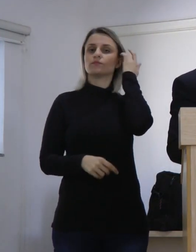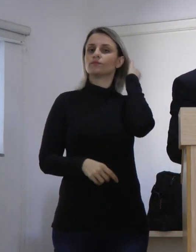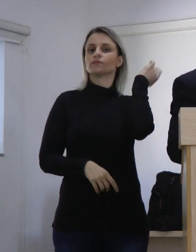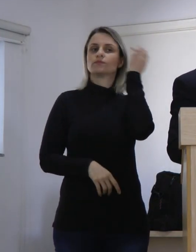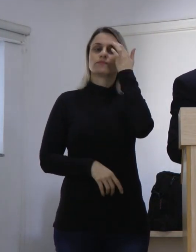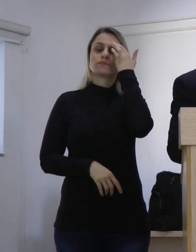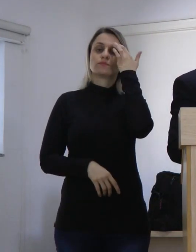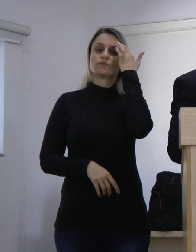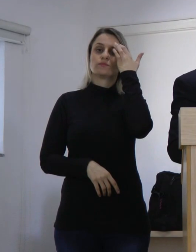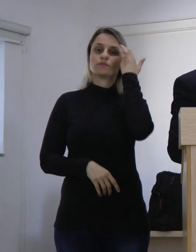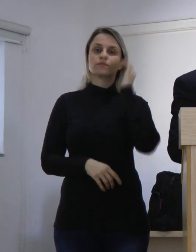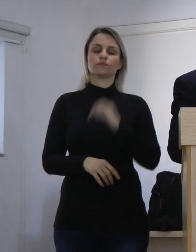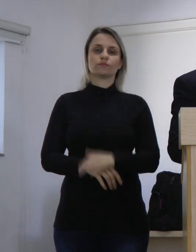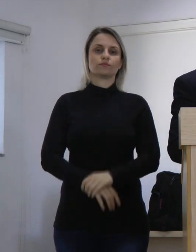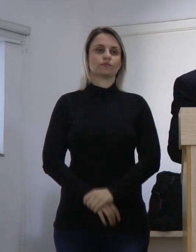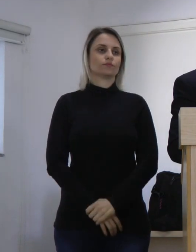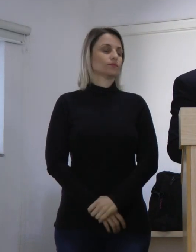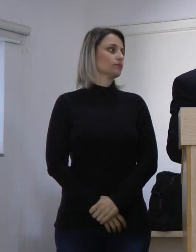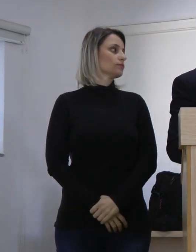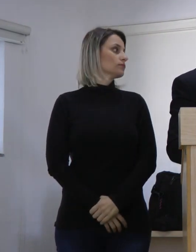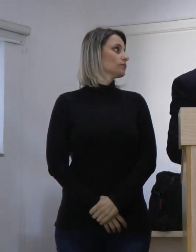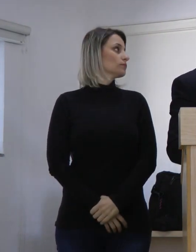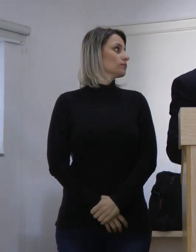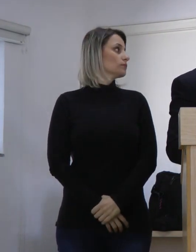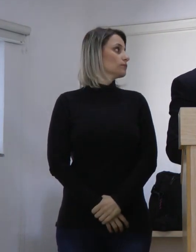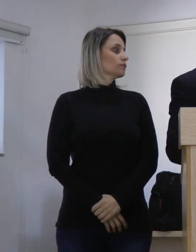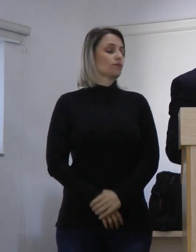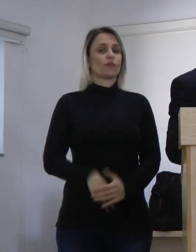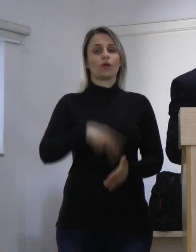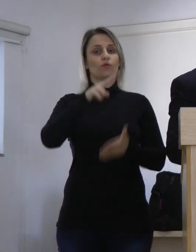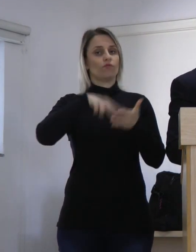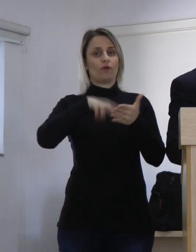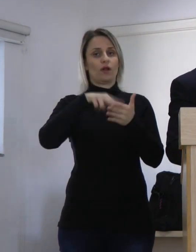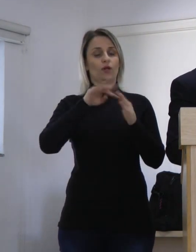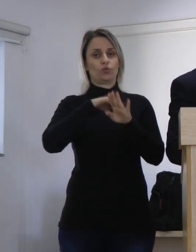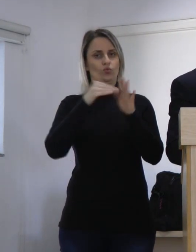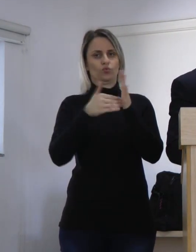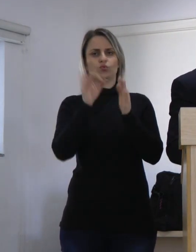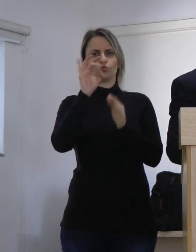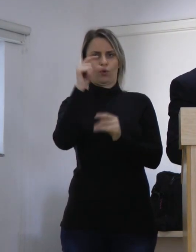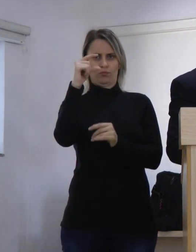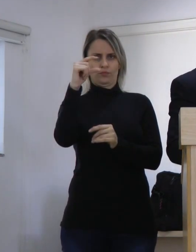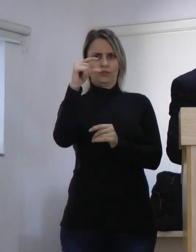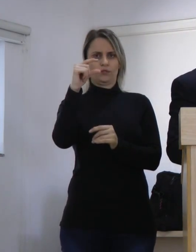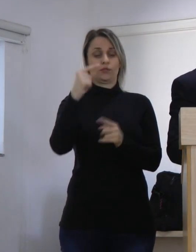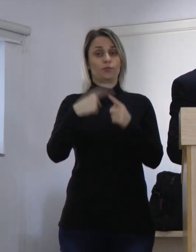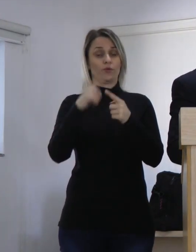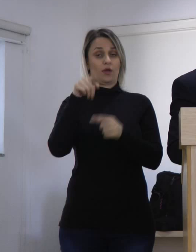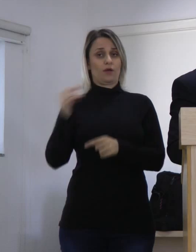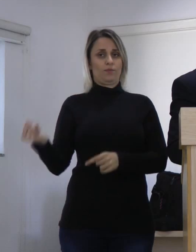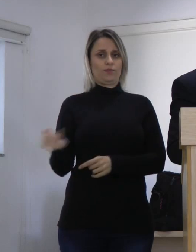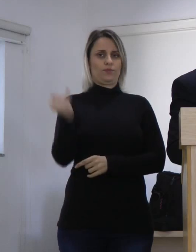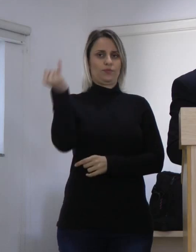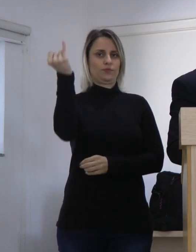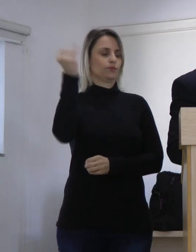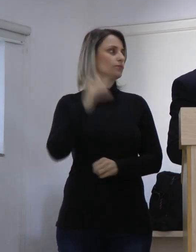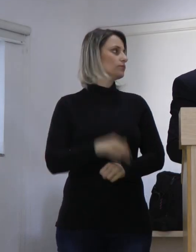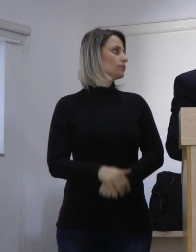Difusão Espírita de Araras. Nós não vamos ler a mensagem toda, vou ler só um trecho muito importante para nós.